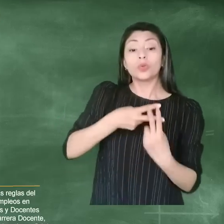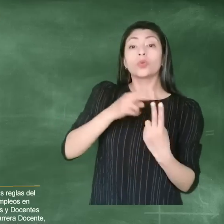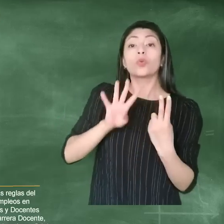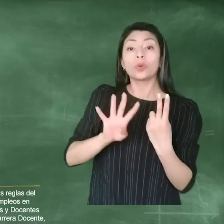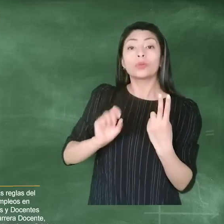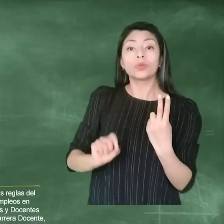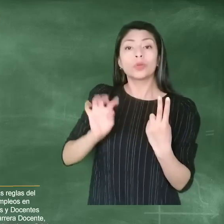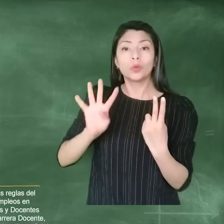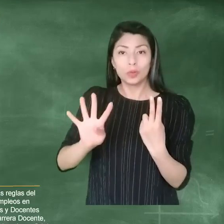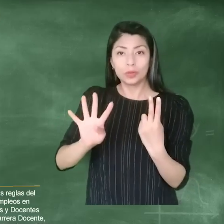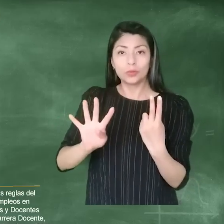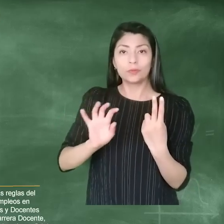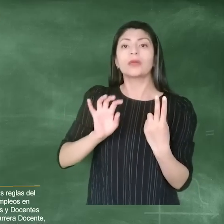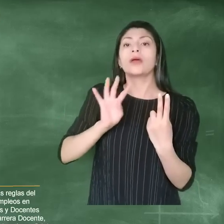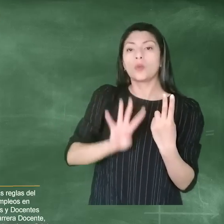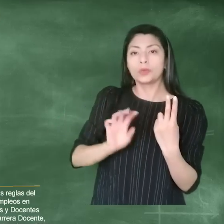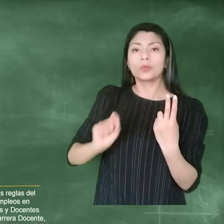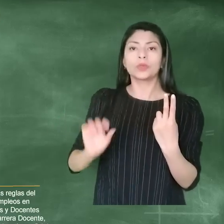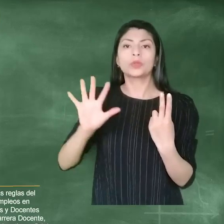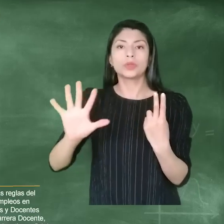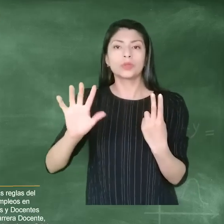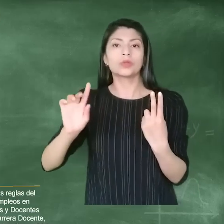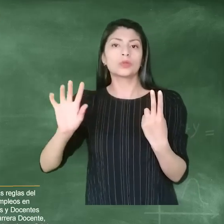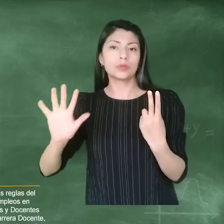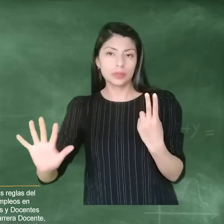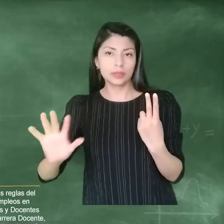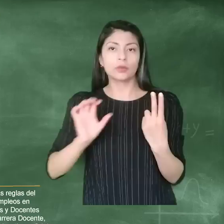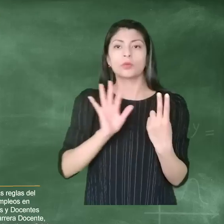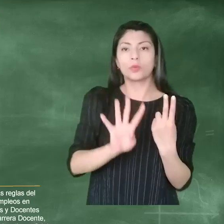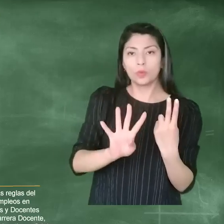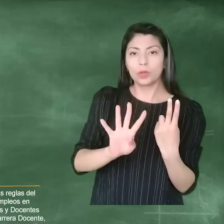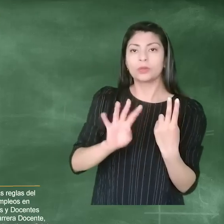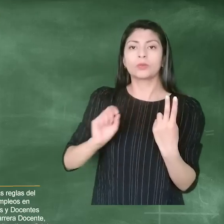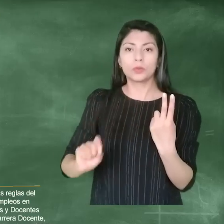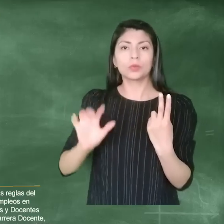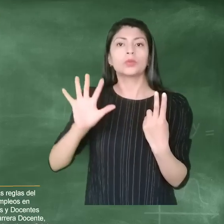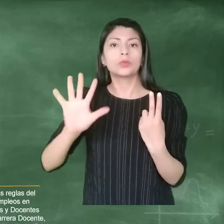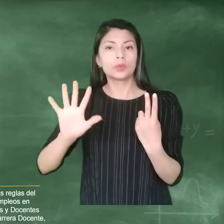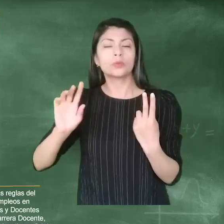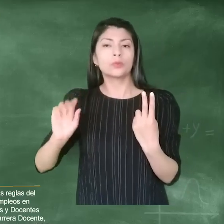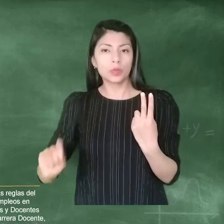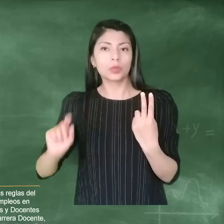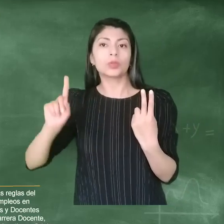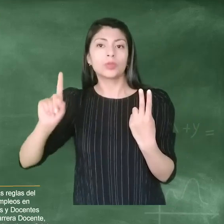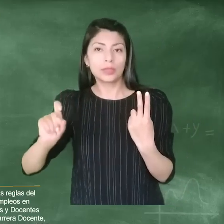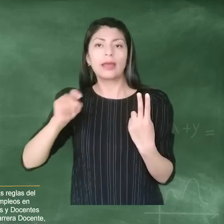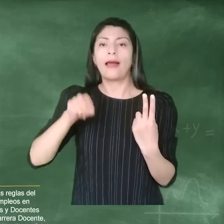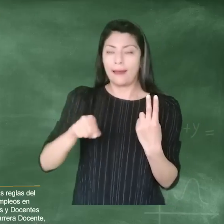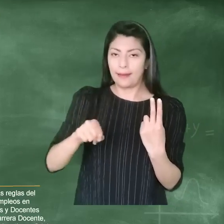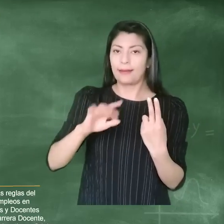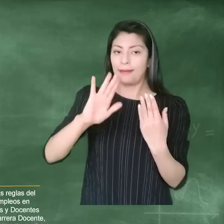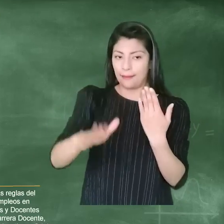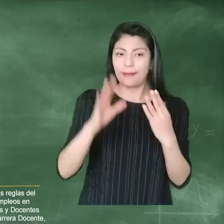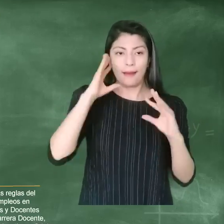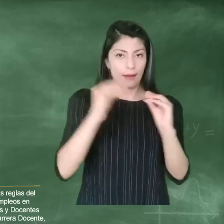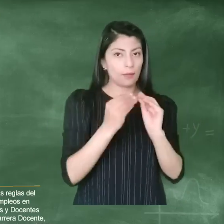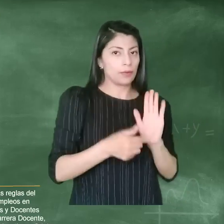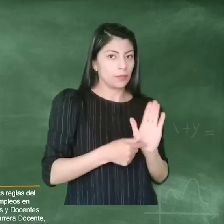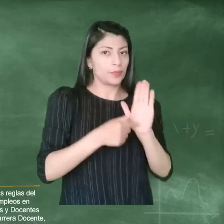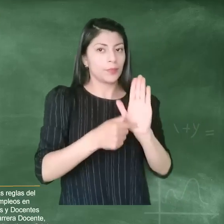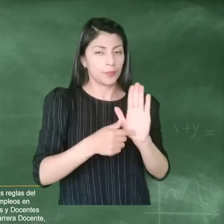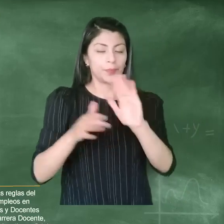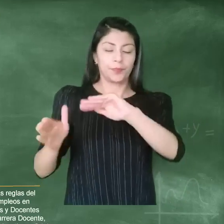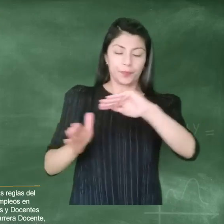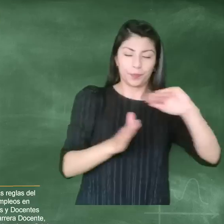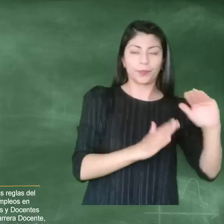numerales 4.4, 4.5 y 4.6 del anexo del presente acuerdo. Capítulo